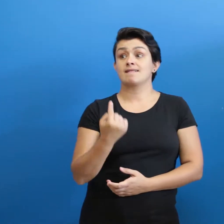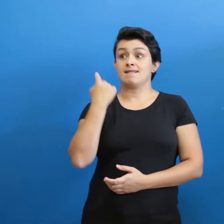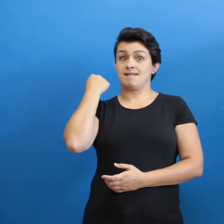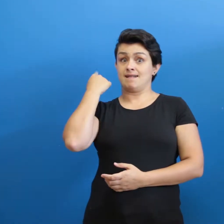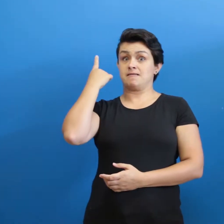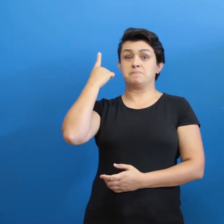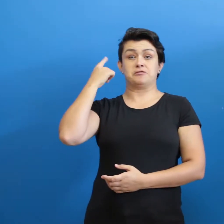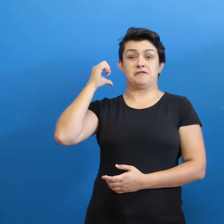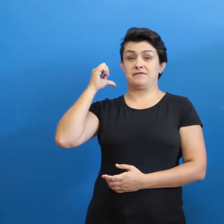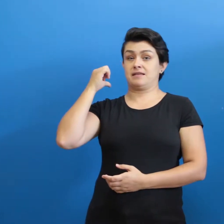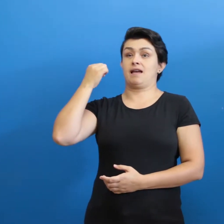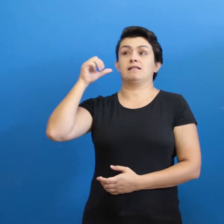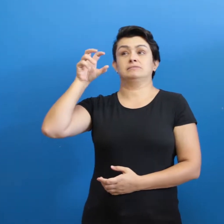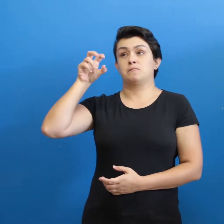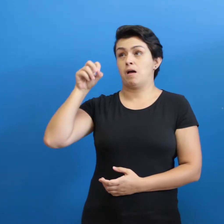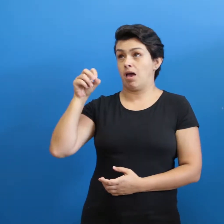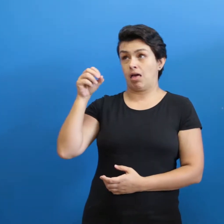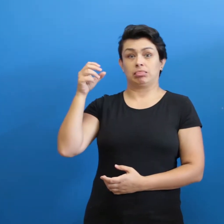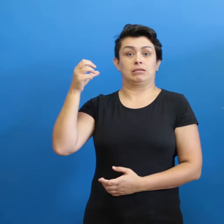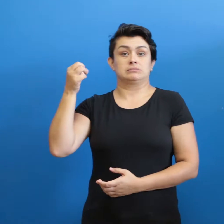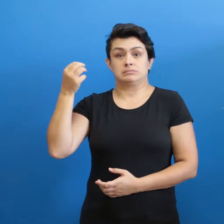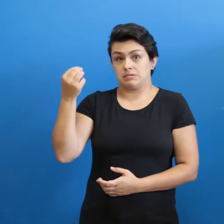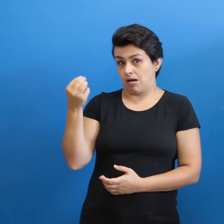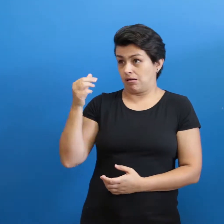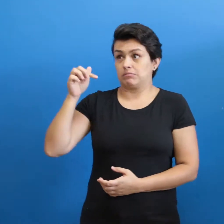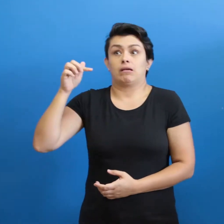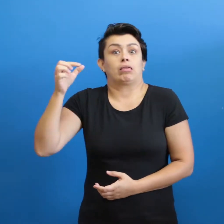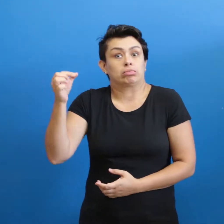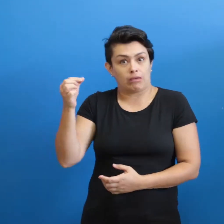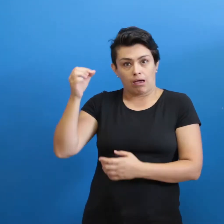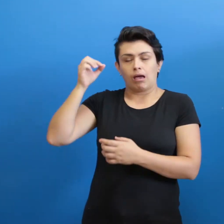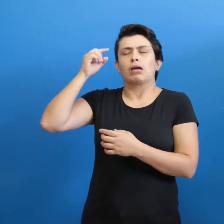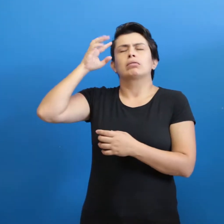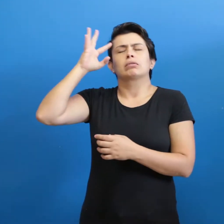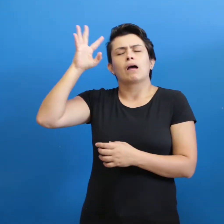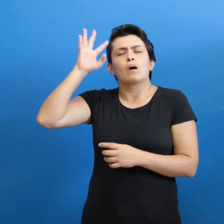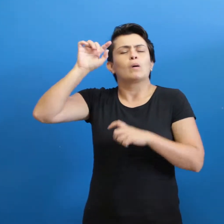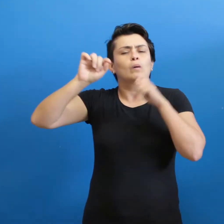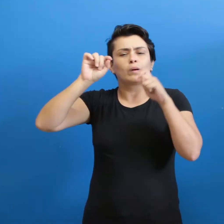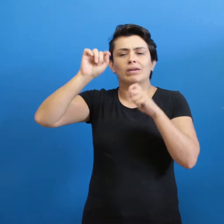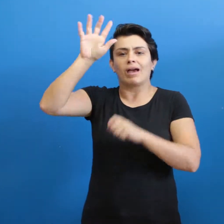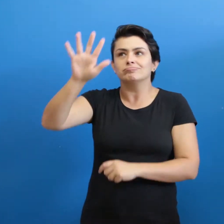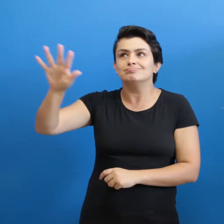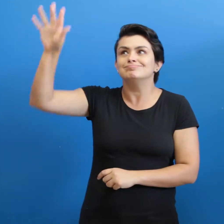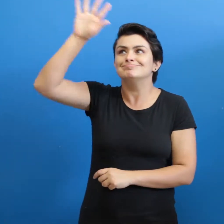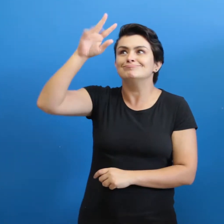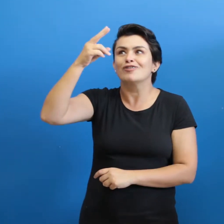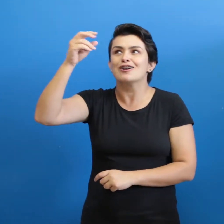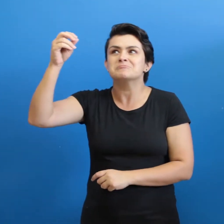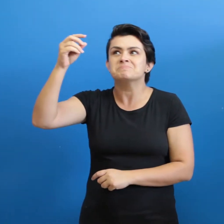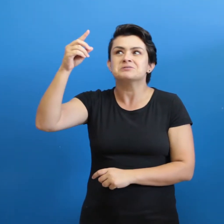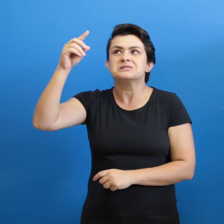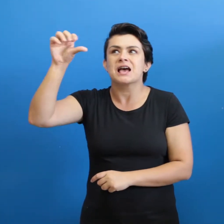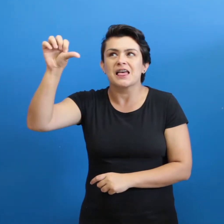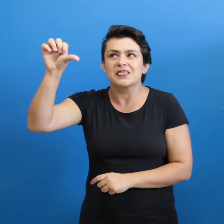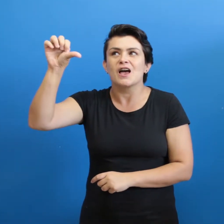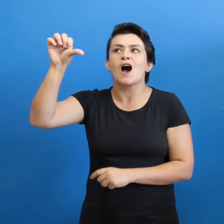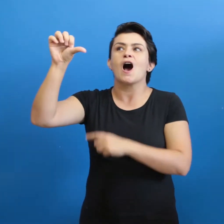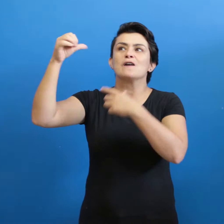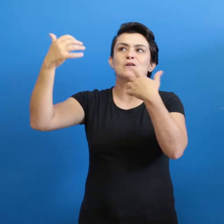Se imaginava 50 anos atrás, 40 anos atrás, 30 anos atrás, 20 anos atrás, que bom, que a gente chegaria